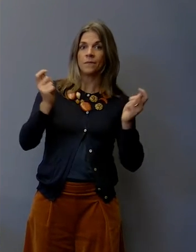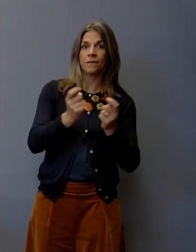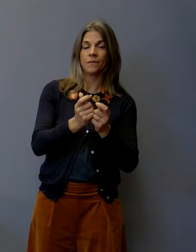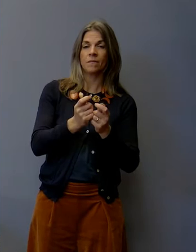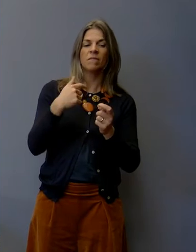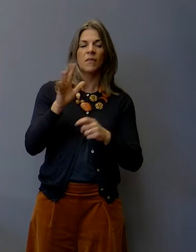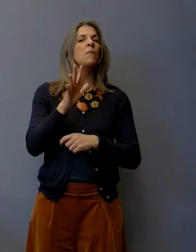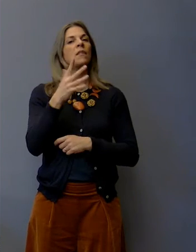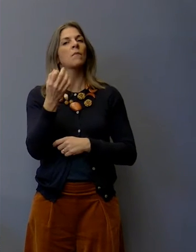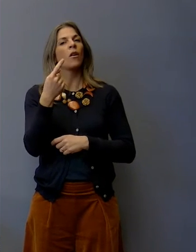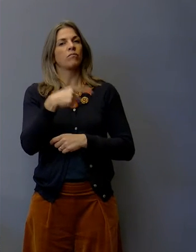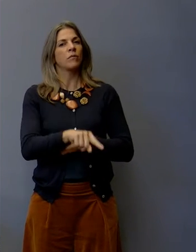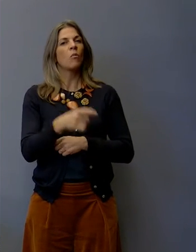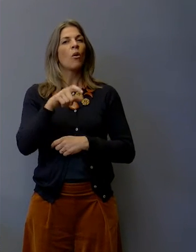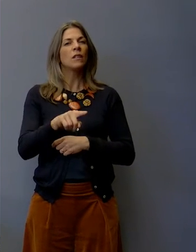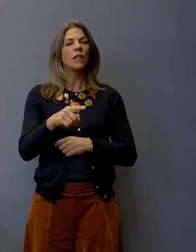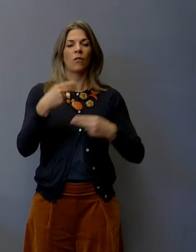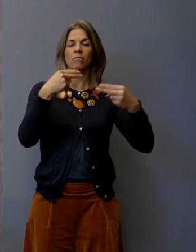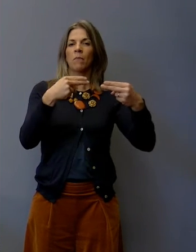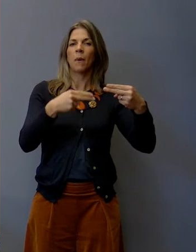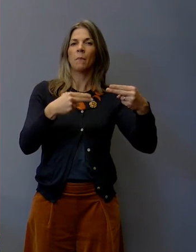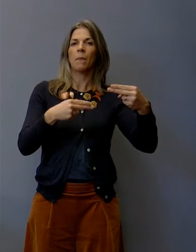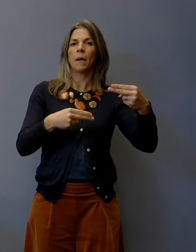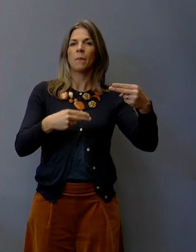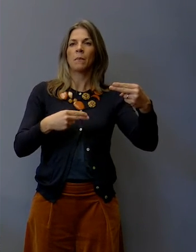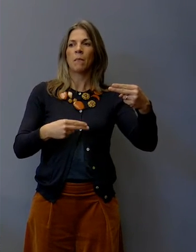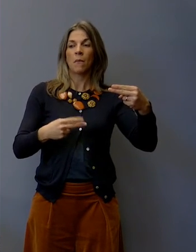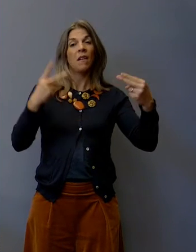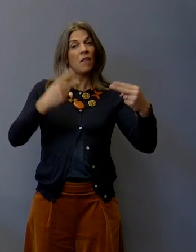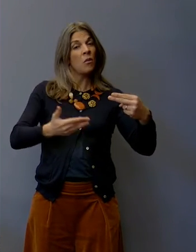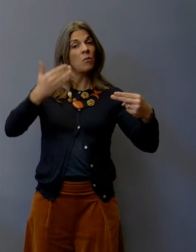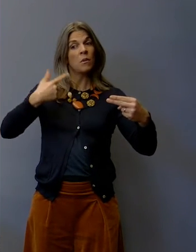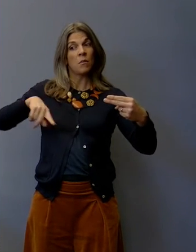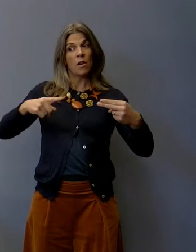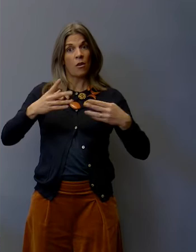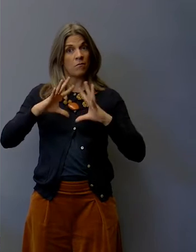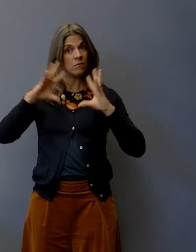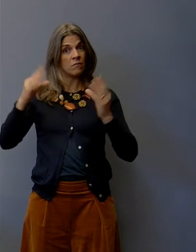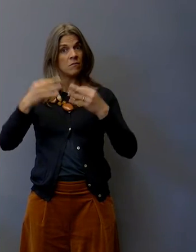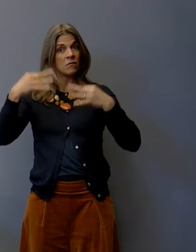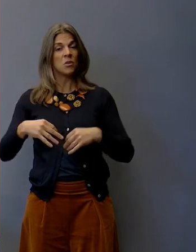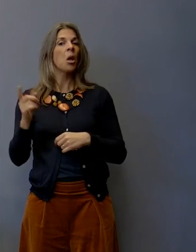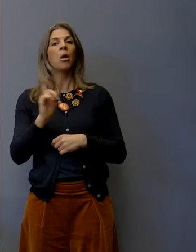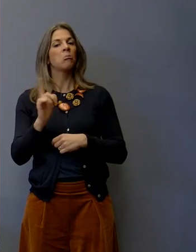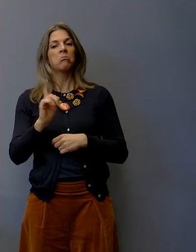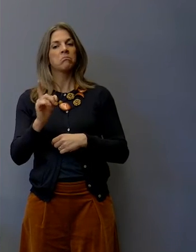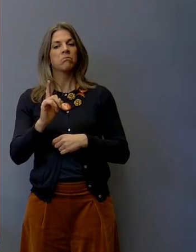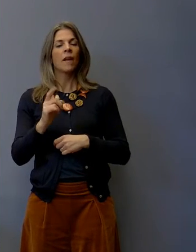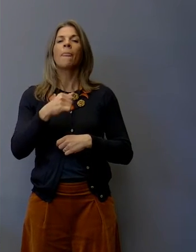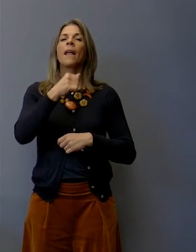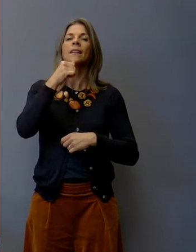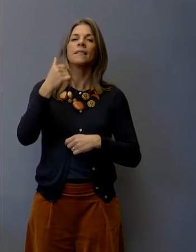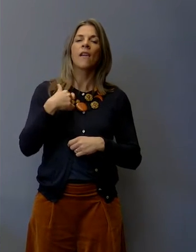perché nessuna di quelle scelte è stata mai condivisa e bisogno di uomini e donne capaci sensibili e